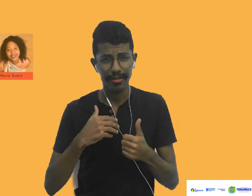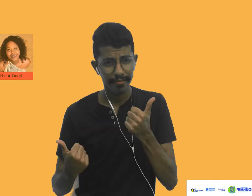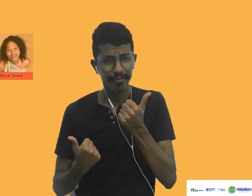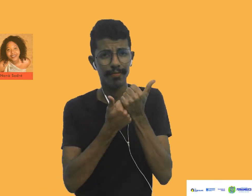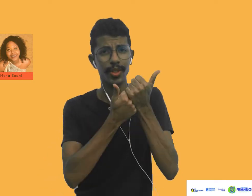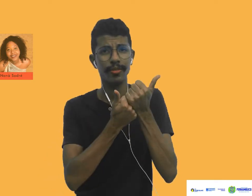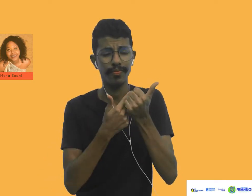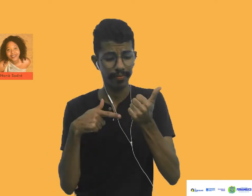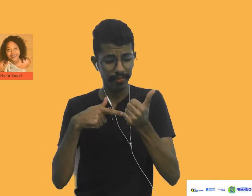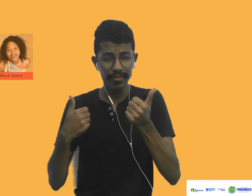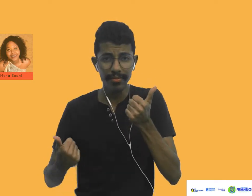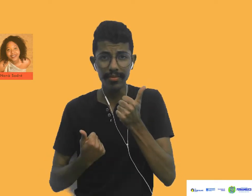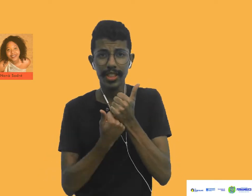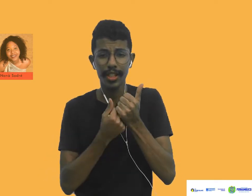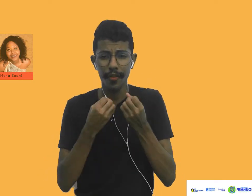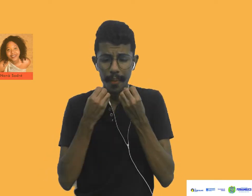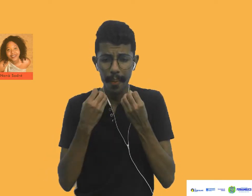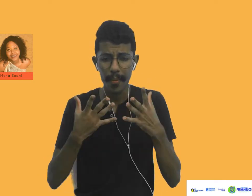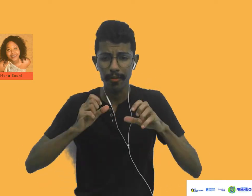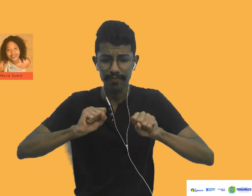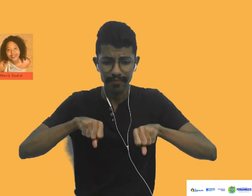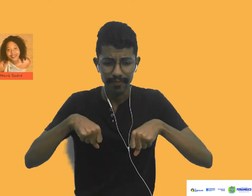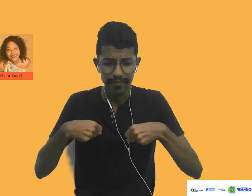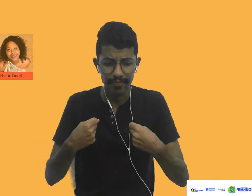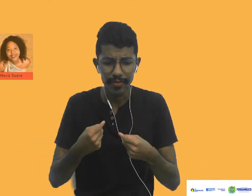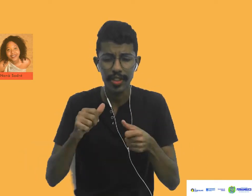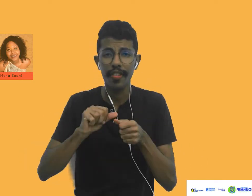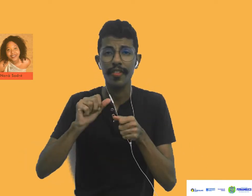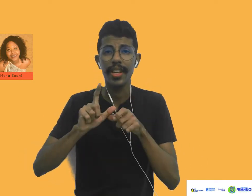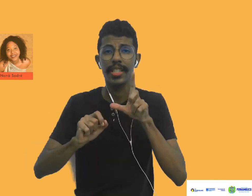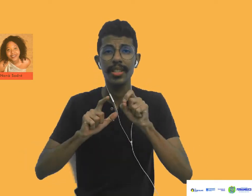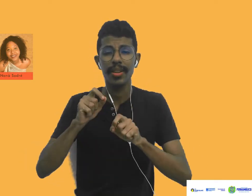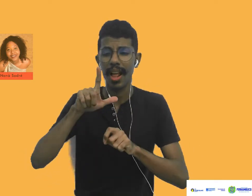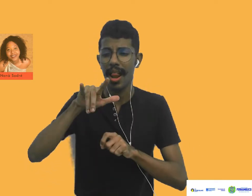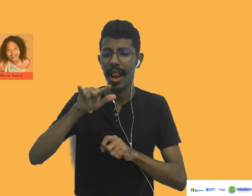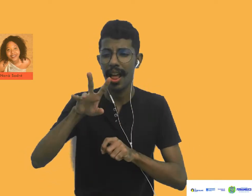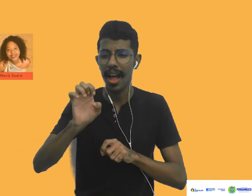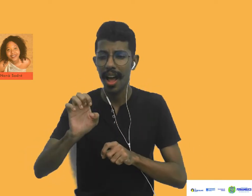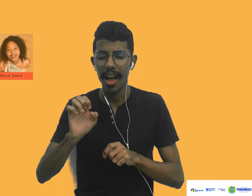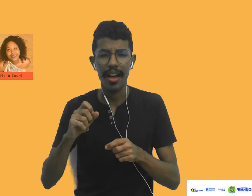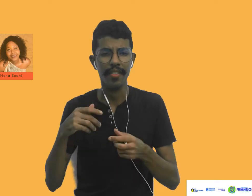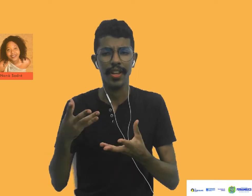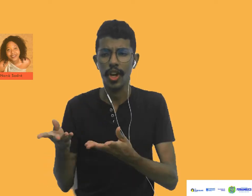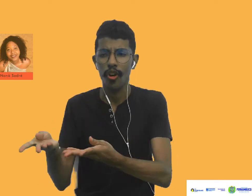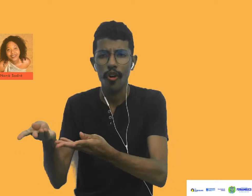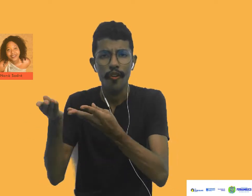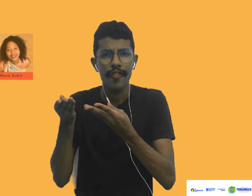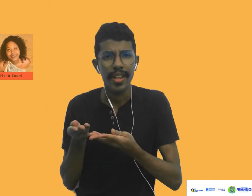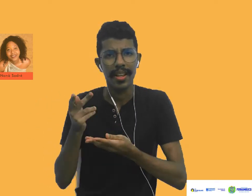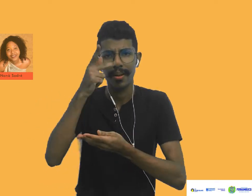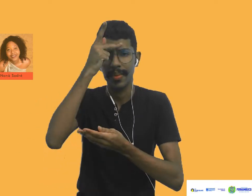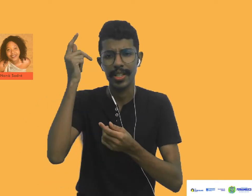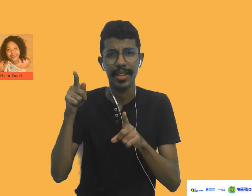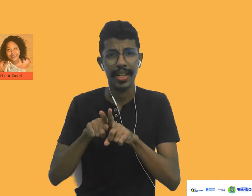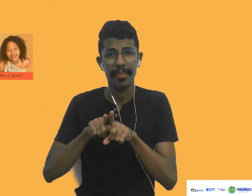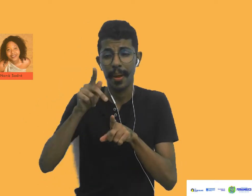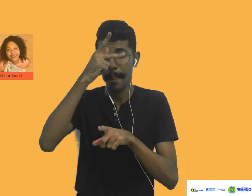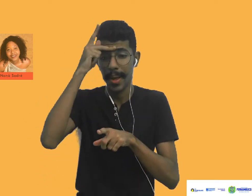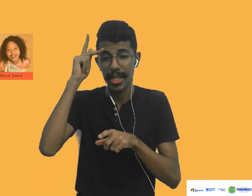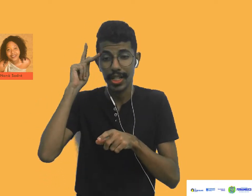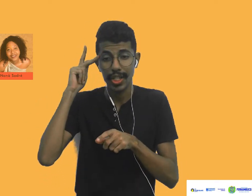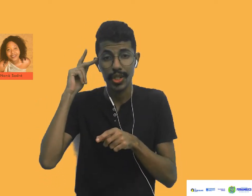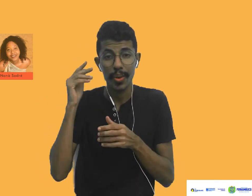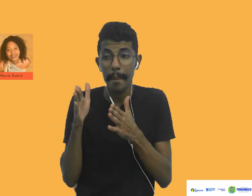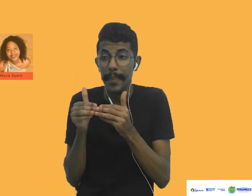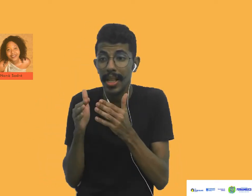realmente arregaçando as mangas, fazendo as lives, pessoas sendo convidadas, e pessoas se oferecendo para